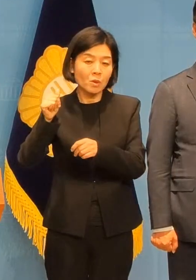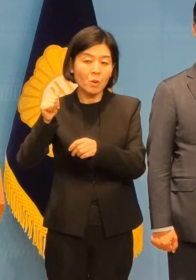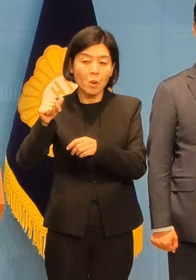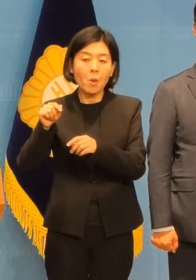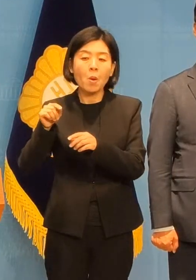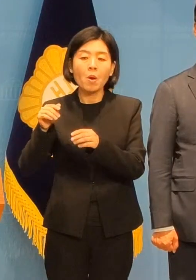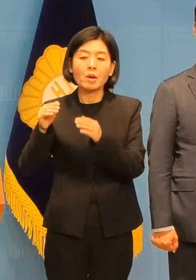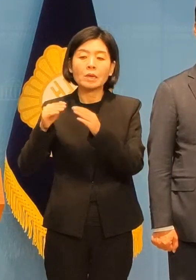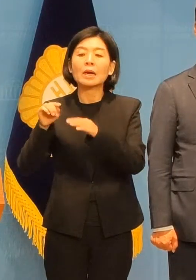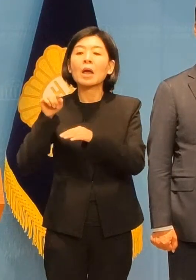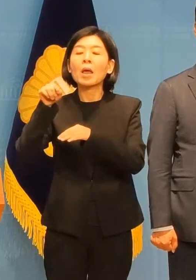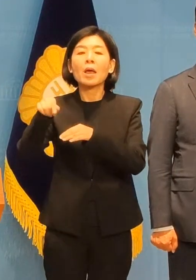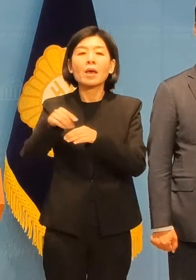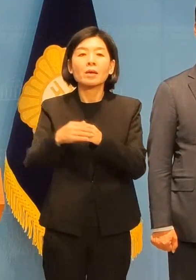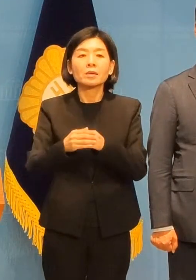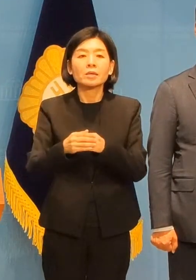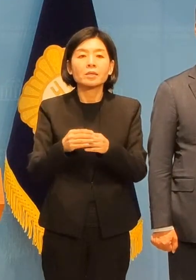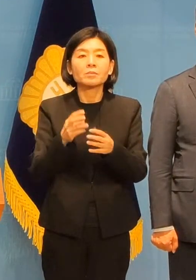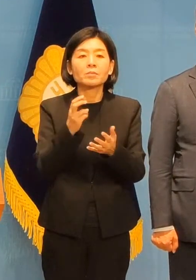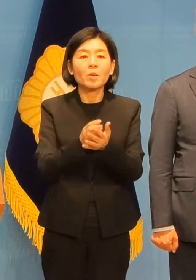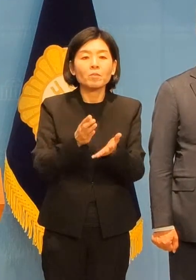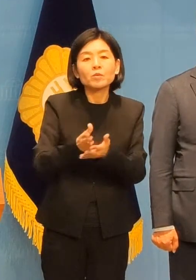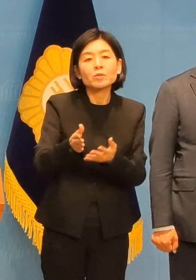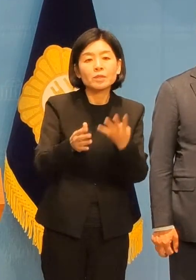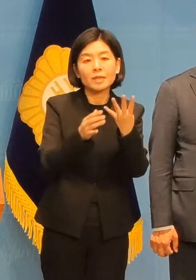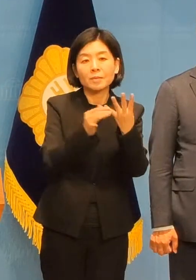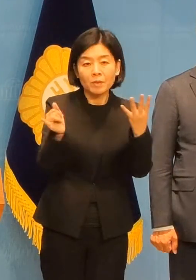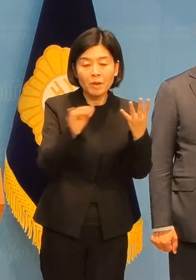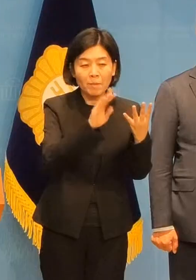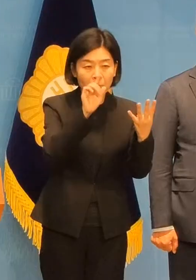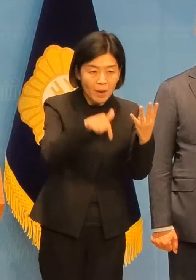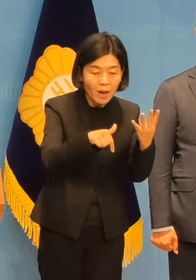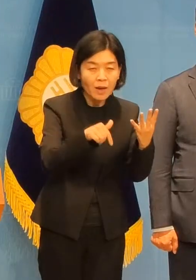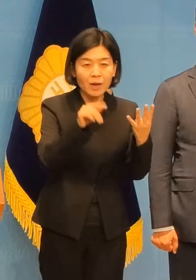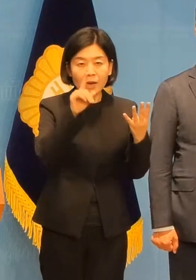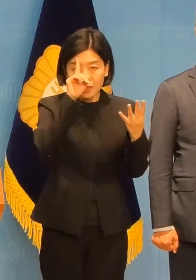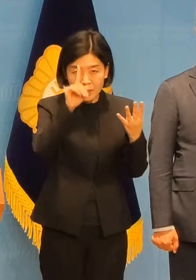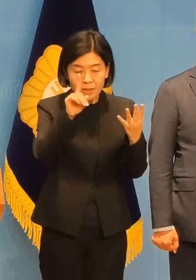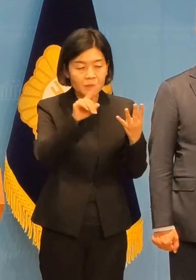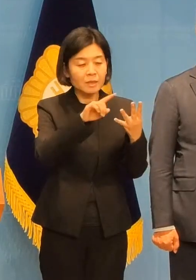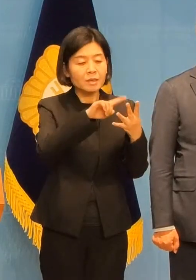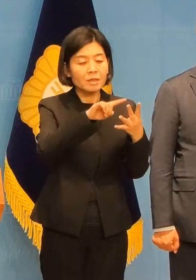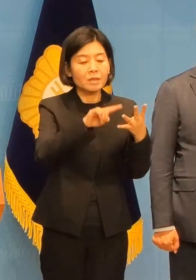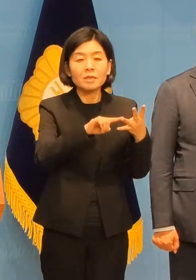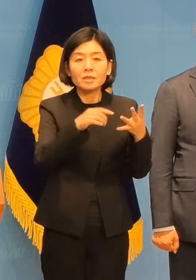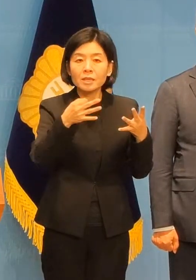이른바 법률 4인방 박성재 법무부 장관, 이한규 법제처장,